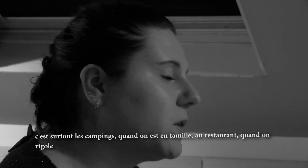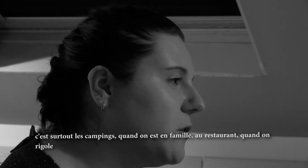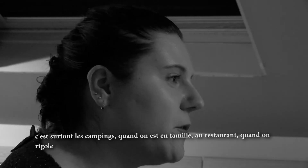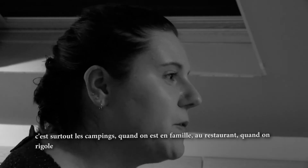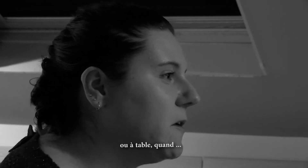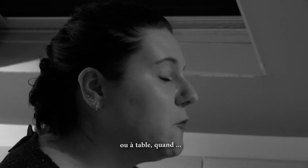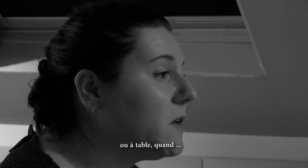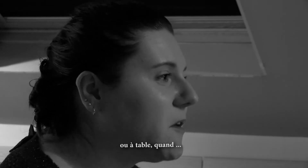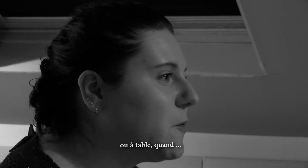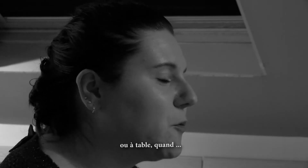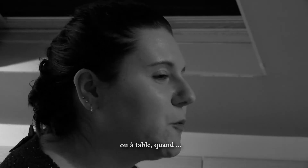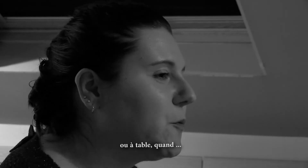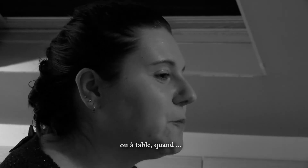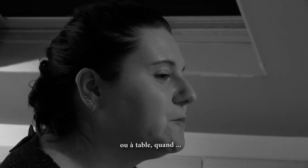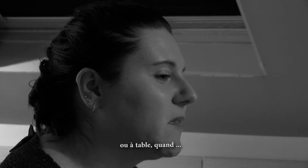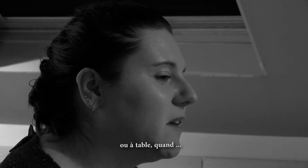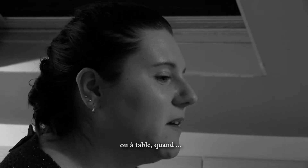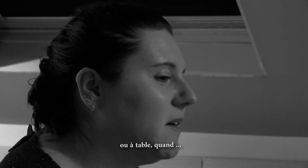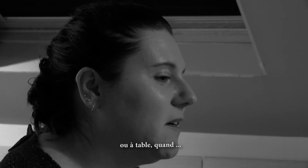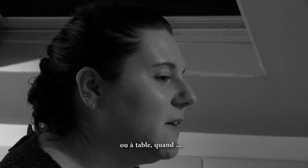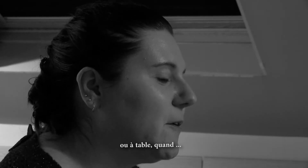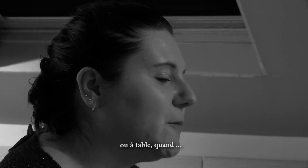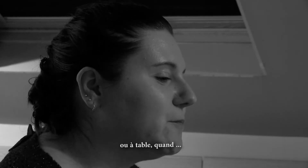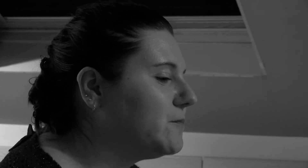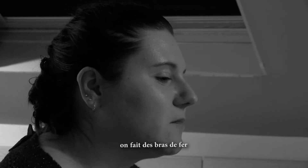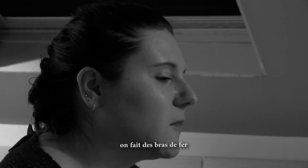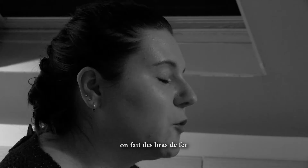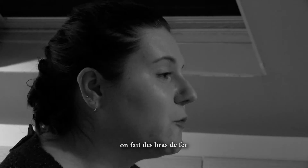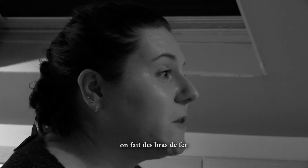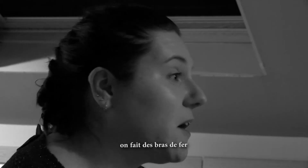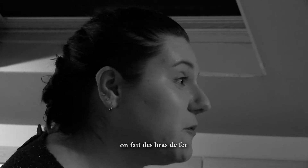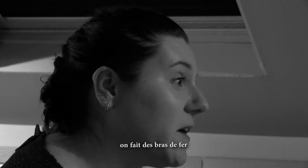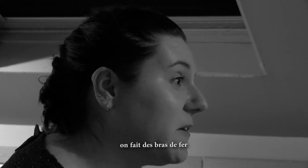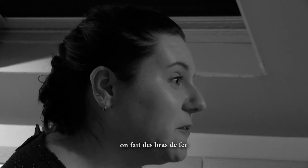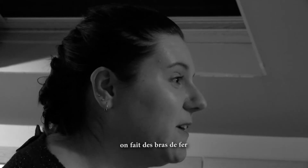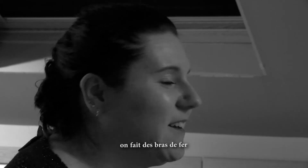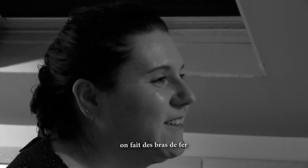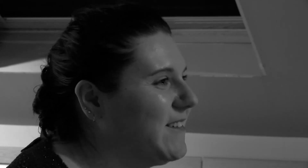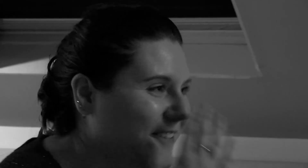on rigole ou à table quand on fait des bras de fer. Merde.